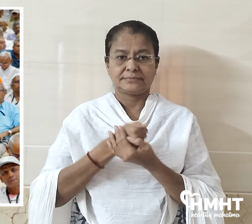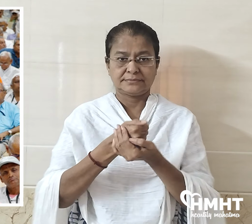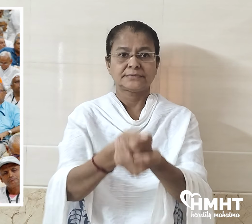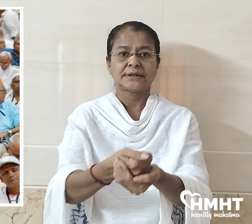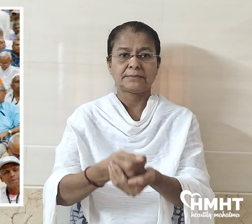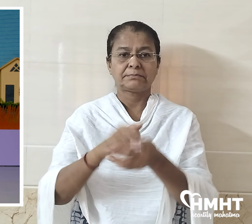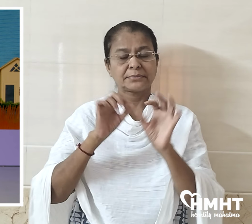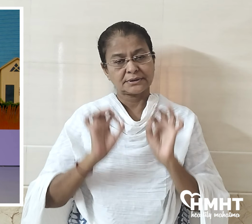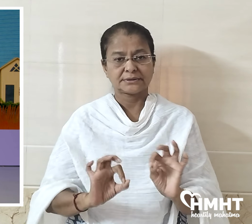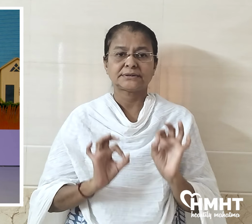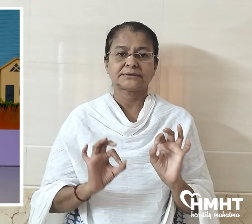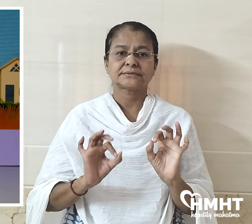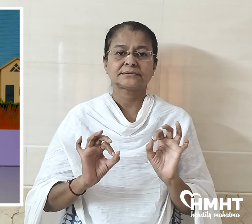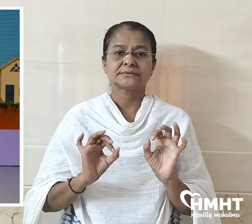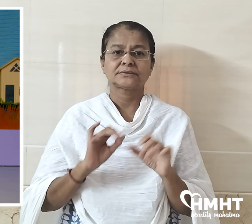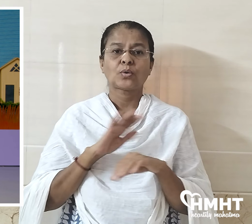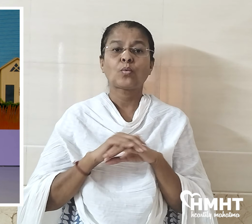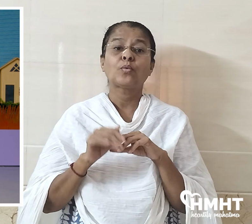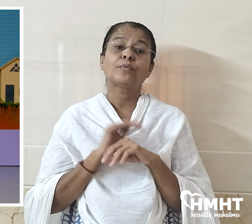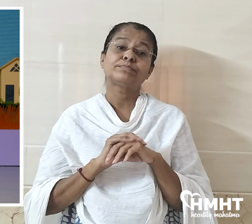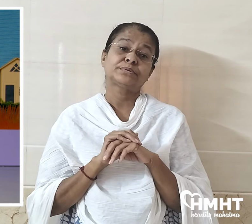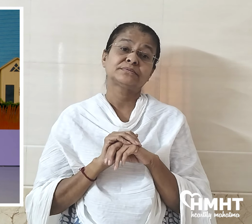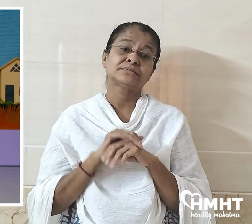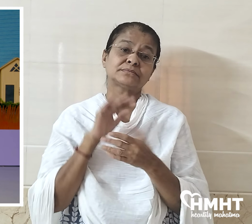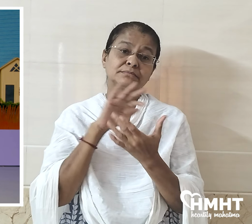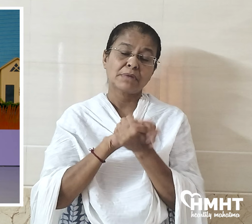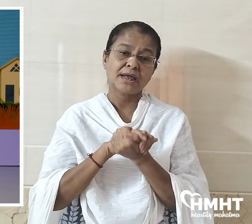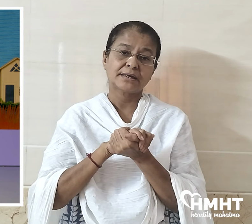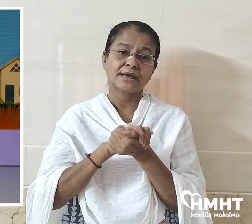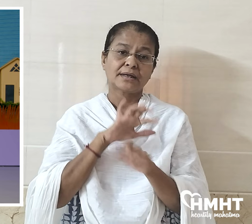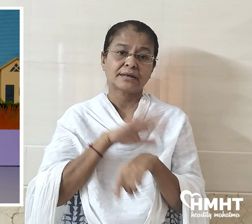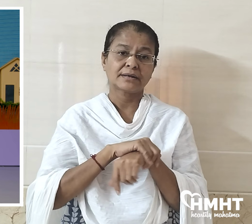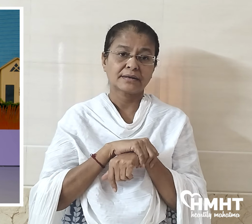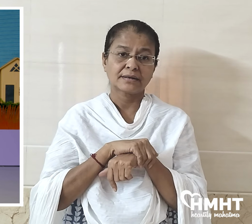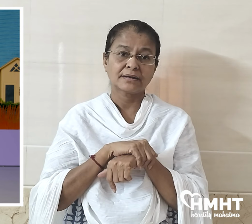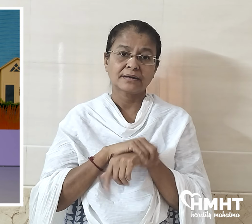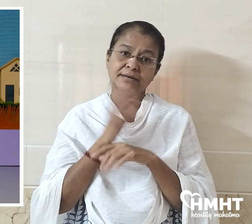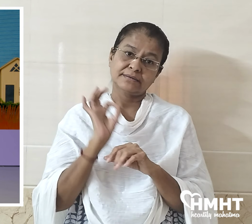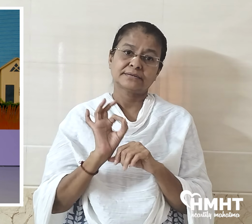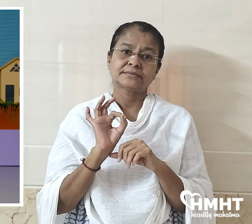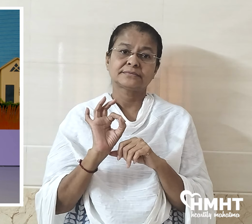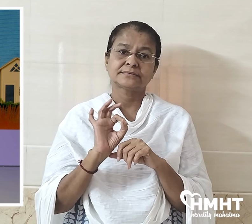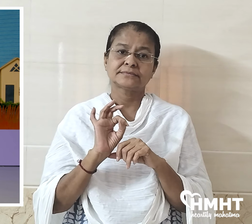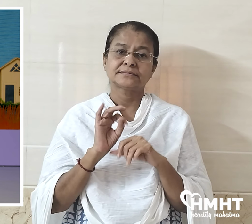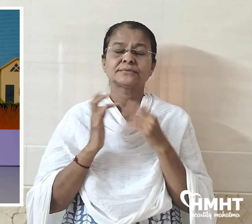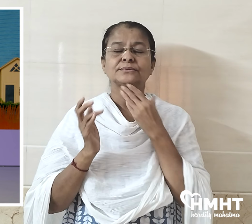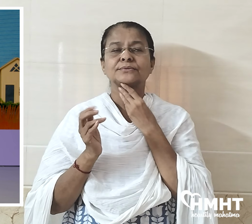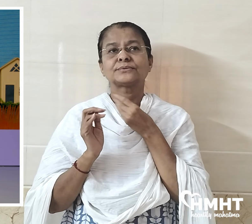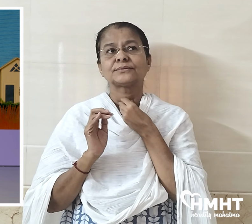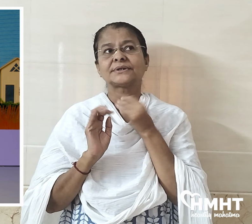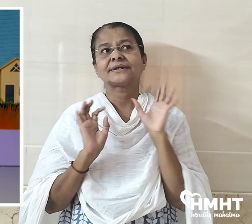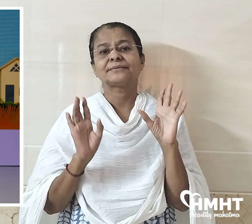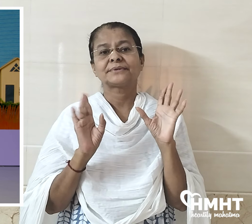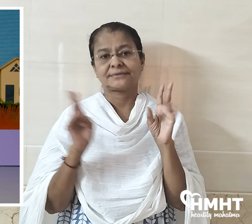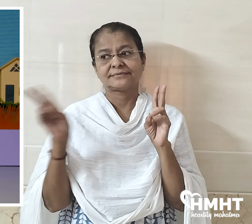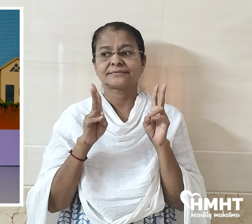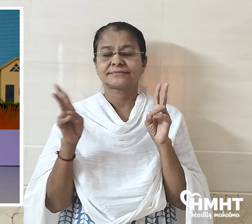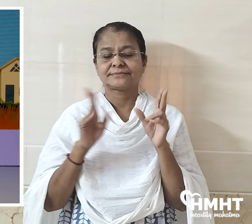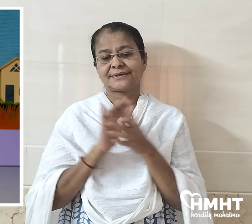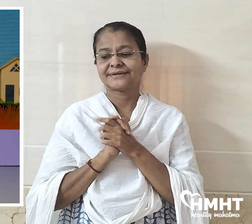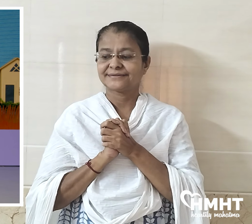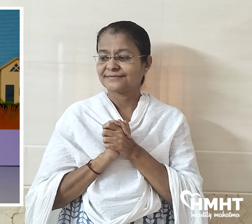વ્યવહાર. એટલે આ વ્યવહાર એવો છે કે હૂંફ માગે છે અને હું તમારી સાથે છું. હસબન્ડને વાઈફને કે વાઈફને લાગે